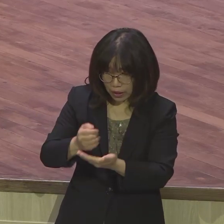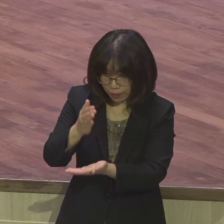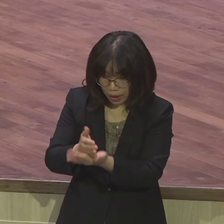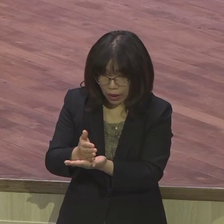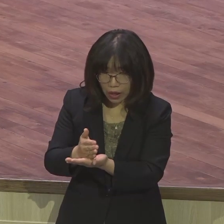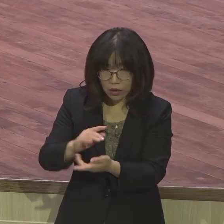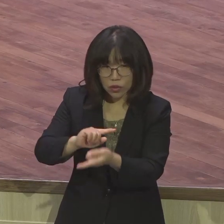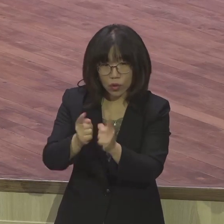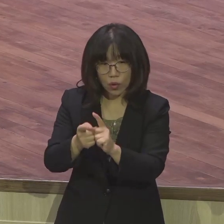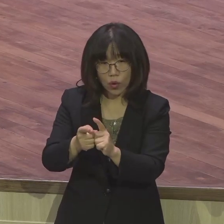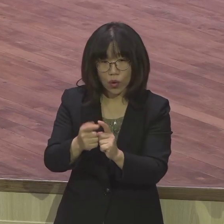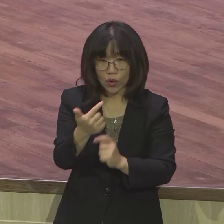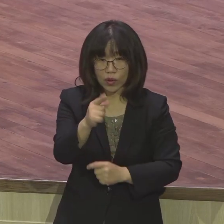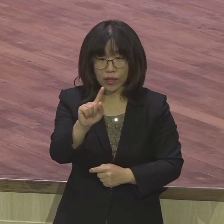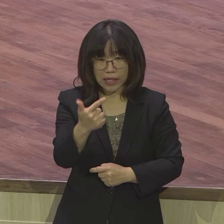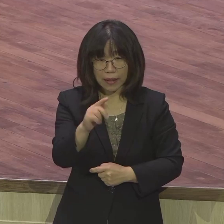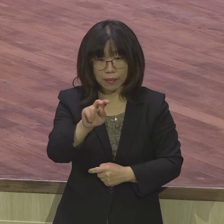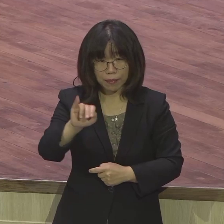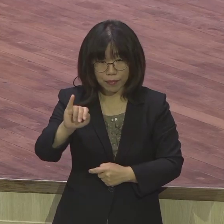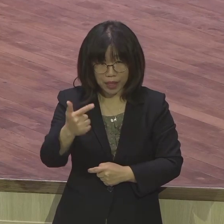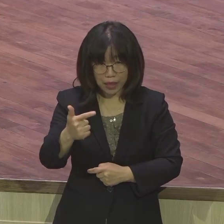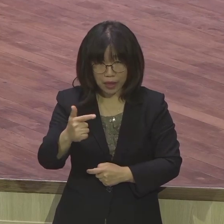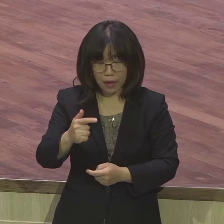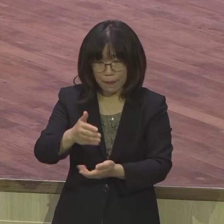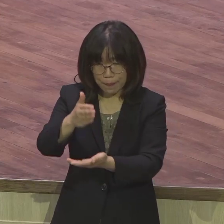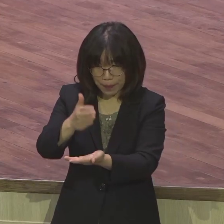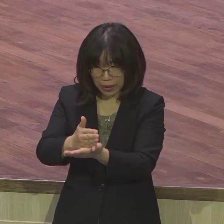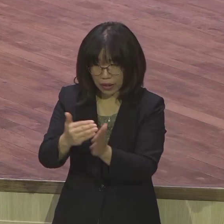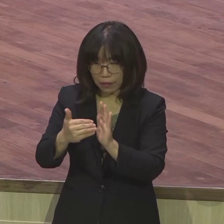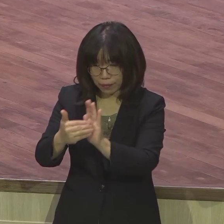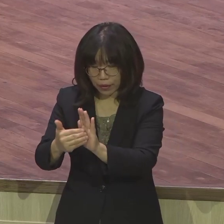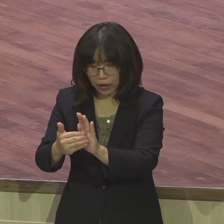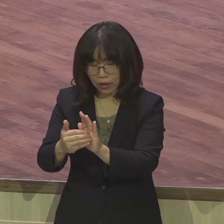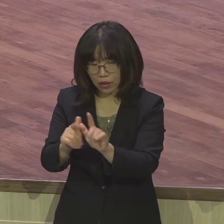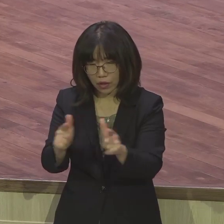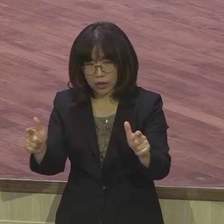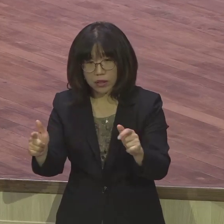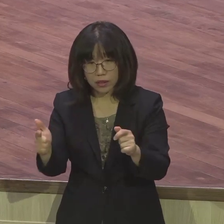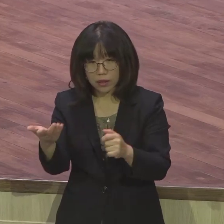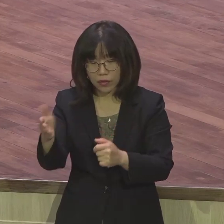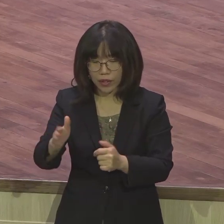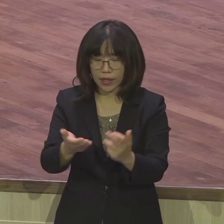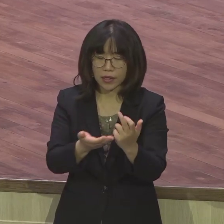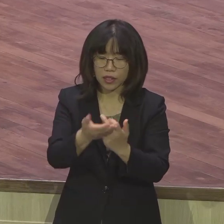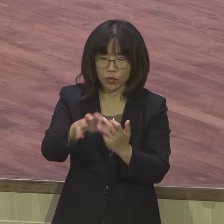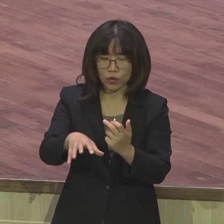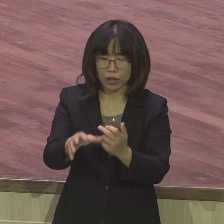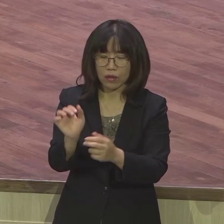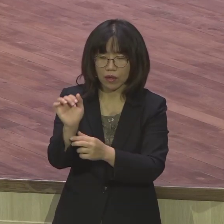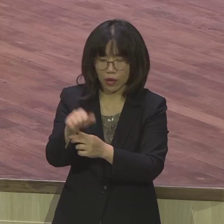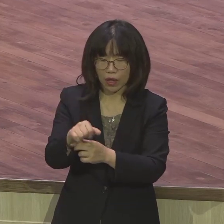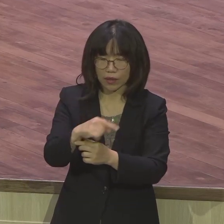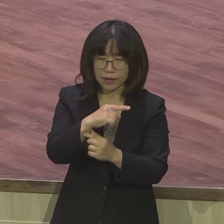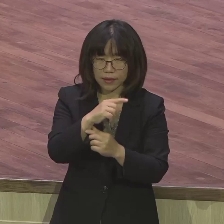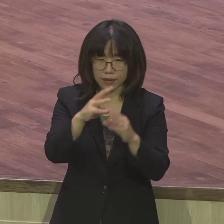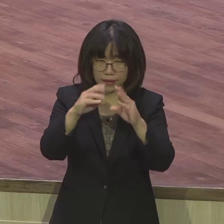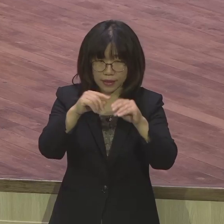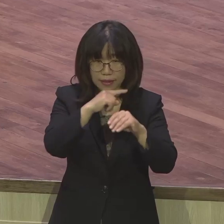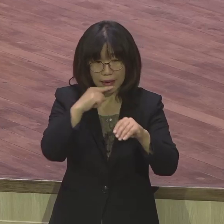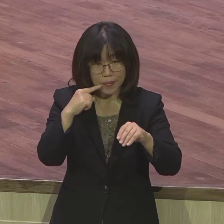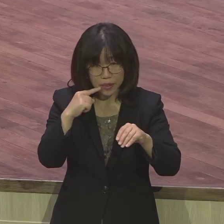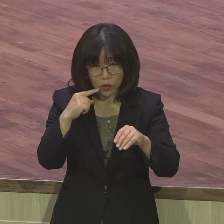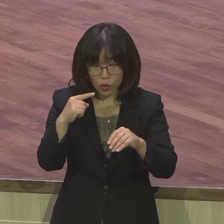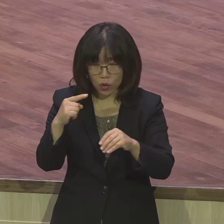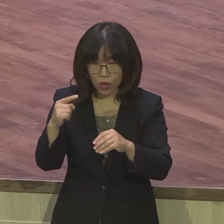이제 난민으로 인정해서 받아들였잖아요. 반면에 다민족 시대에 다민족들을 받아들이지만 그 속에